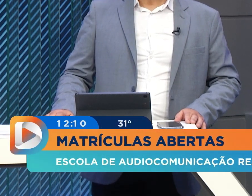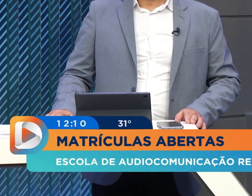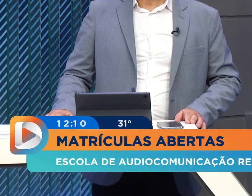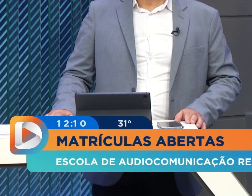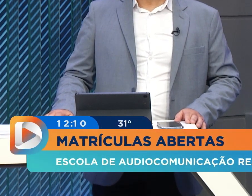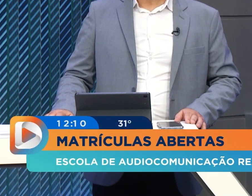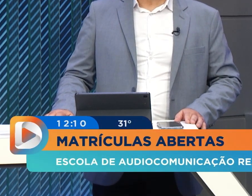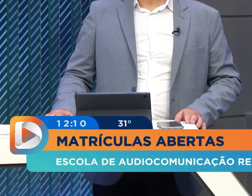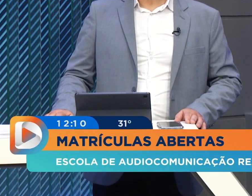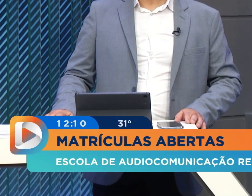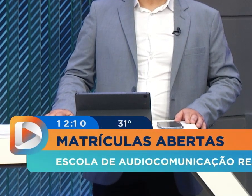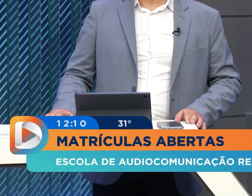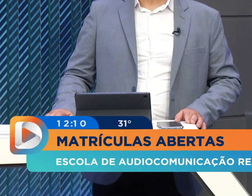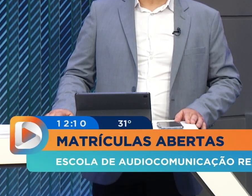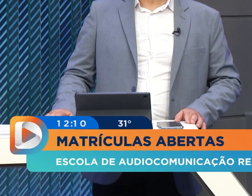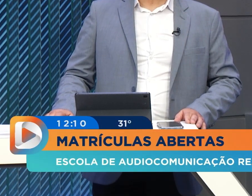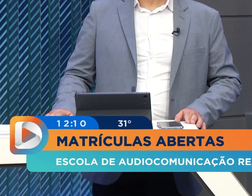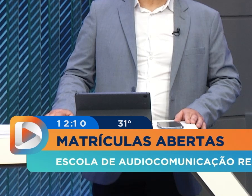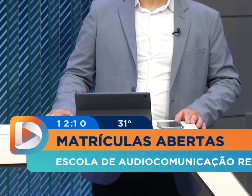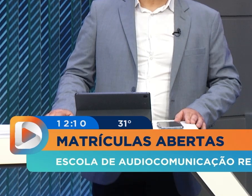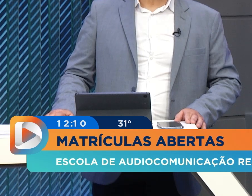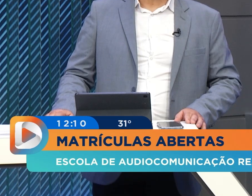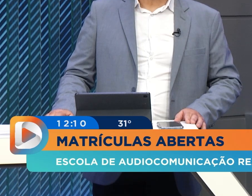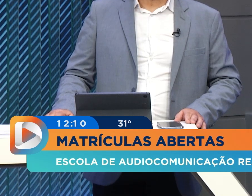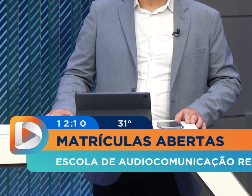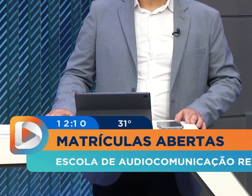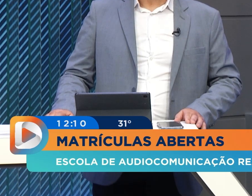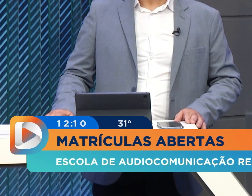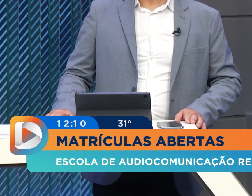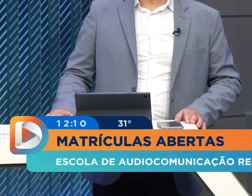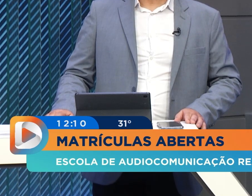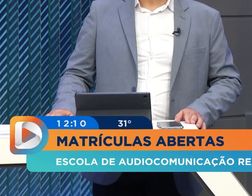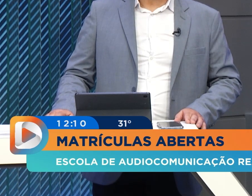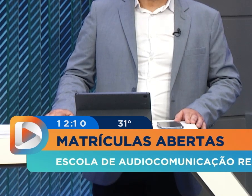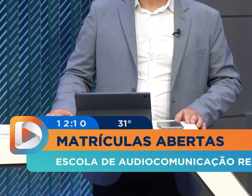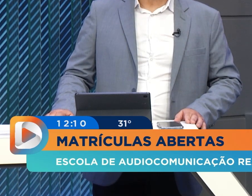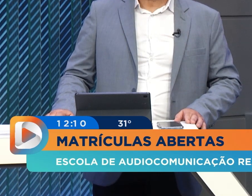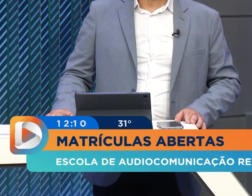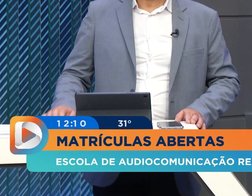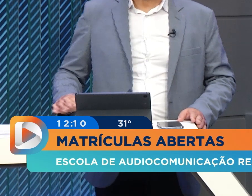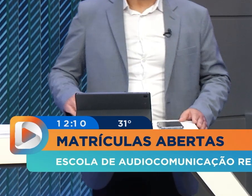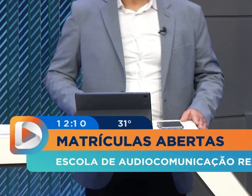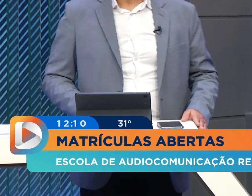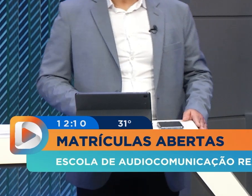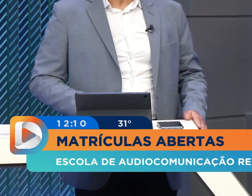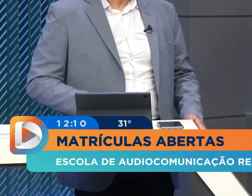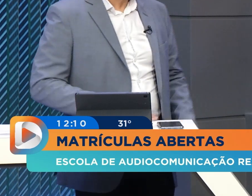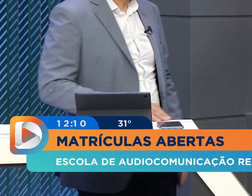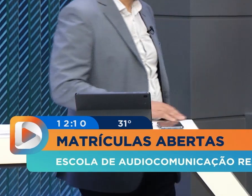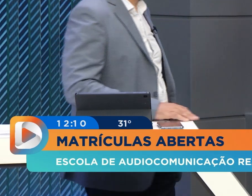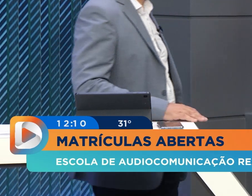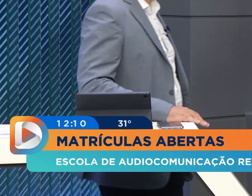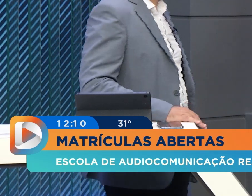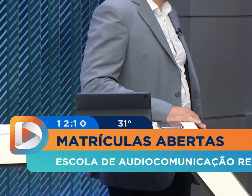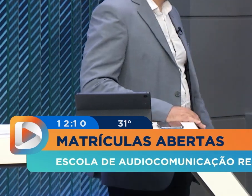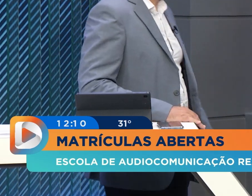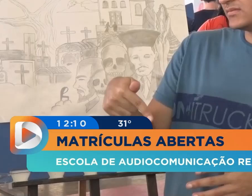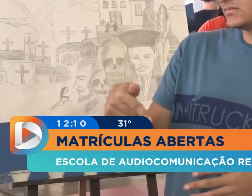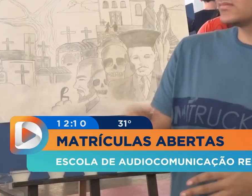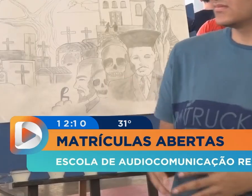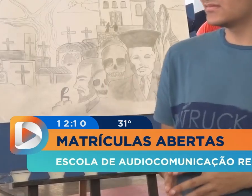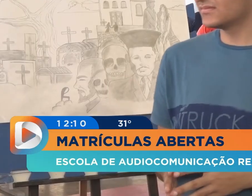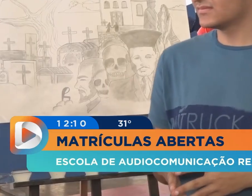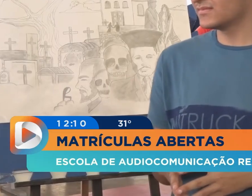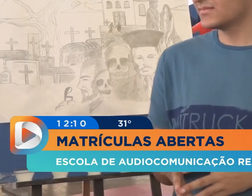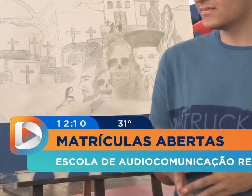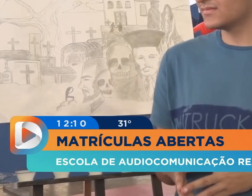para divulgar a abertura de matrículas para o ano letivo 2023 e a nossa equipe foi acompanhar. Olha só o talento